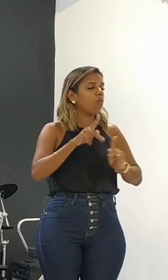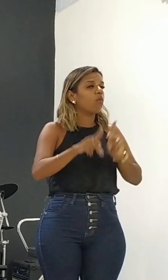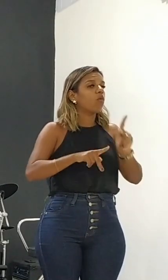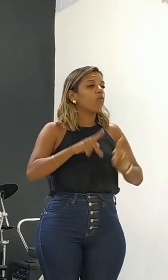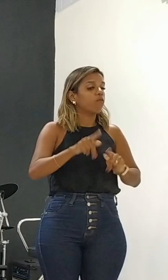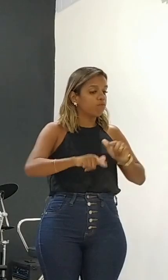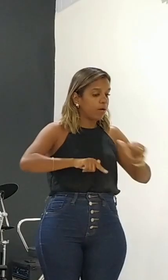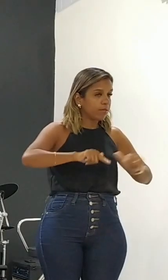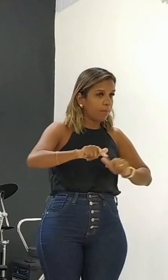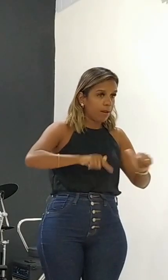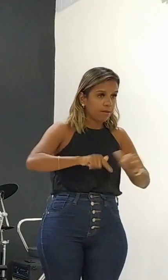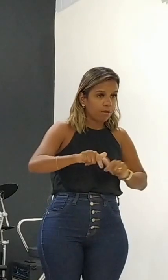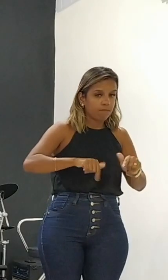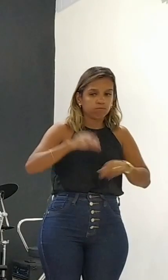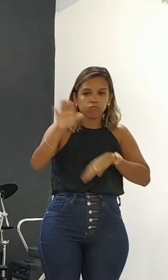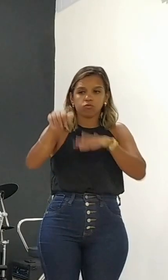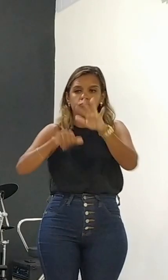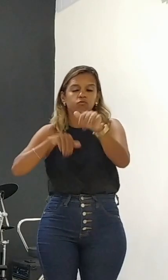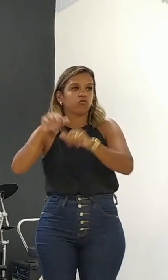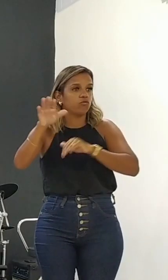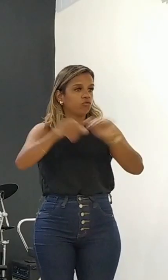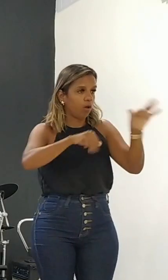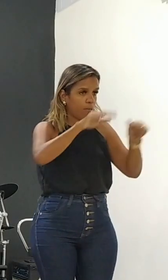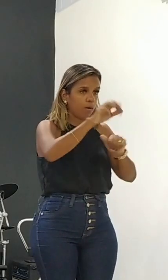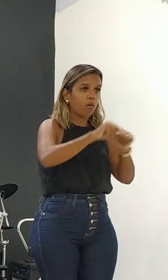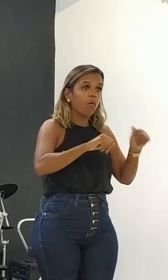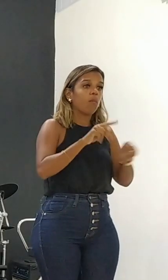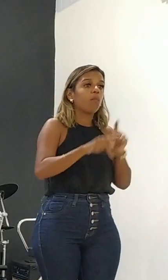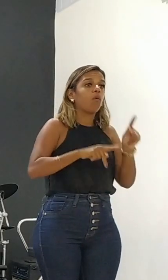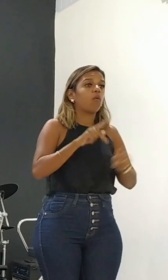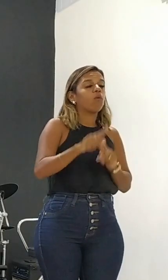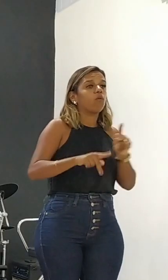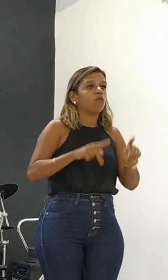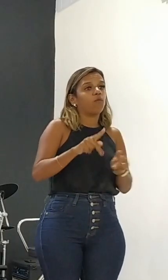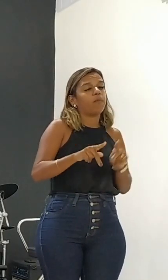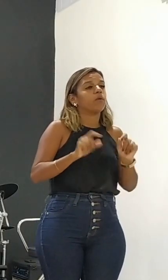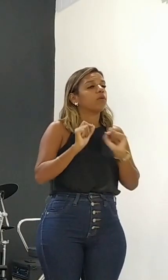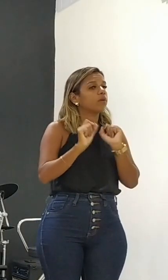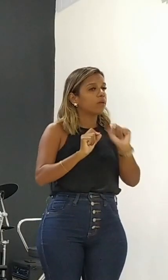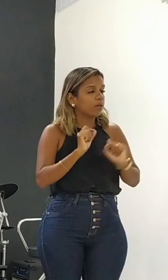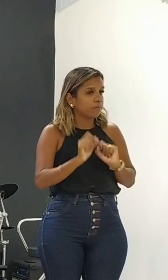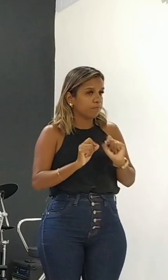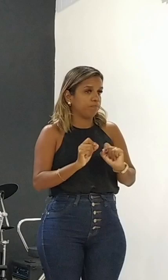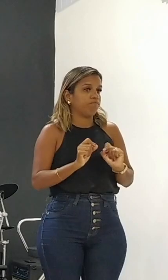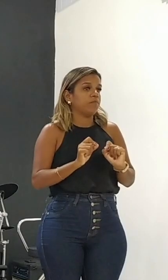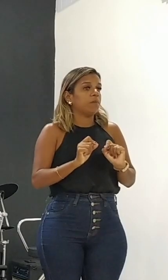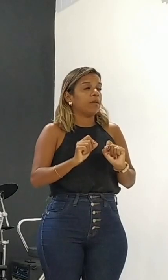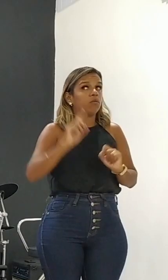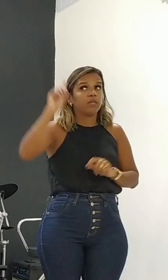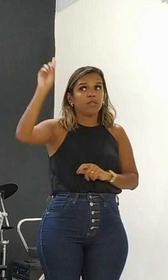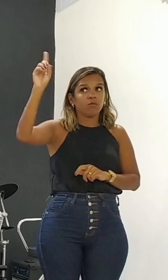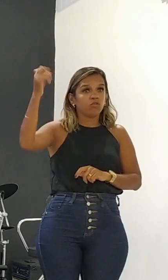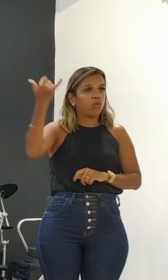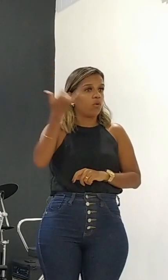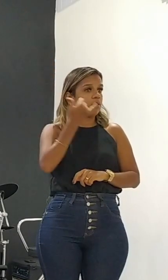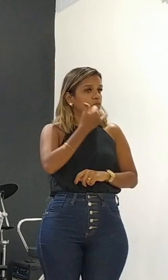Aí então ele coloca o povo, né, para fazer aquilo que Deus tinha colocado no seu coração. E no 18